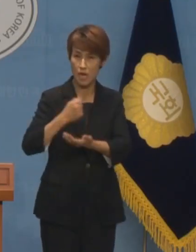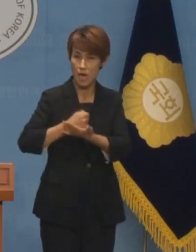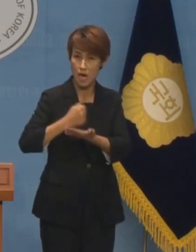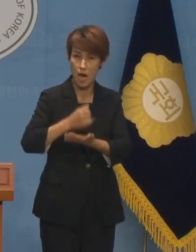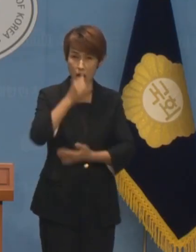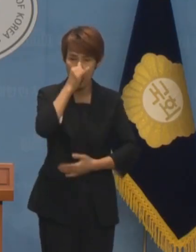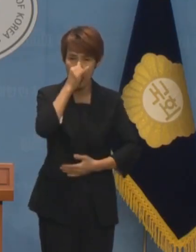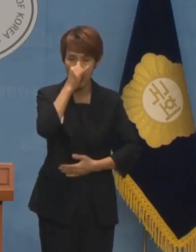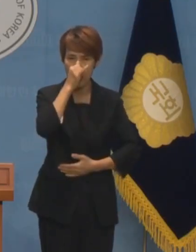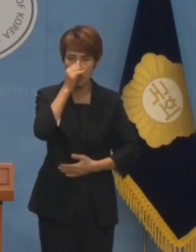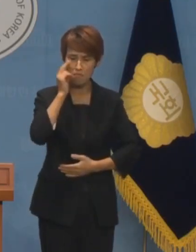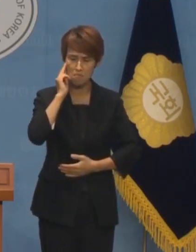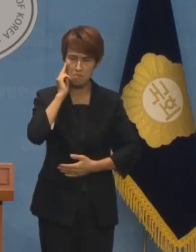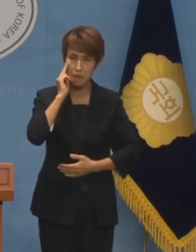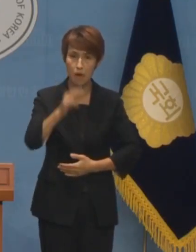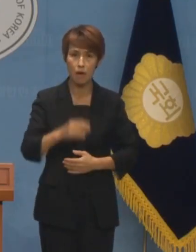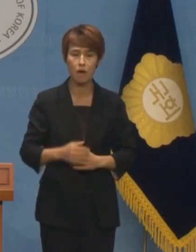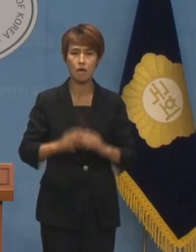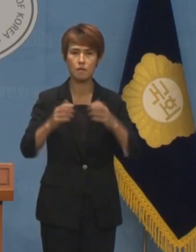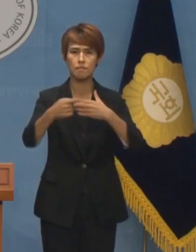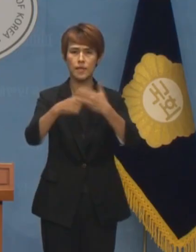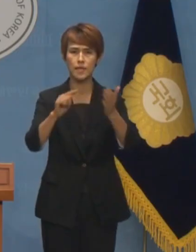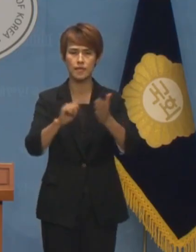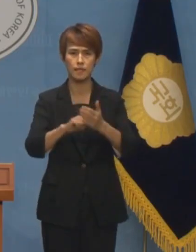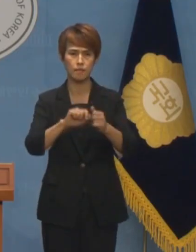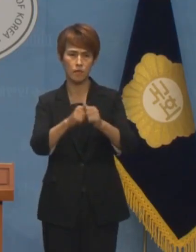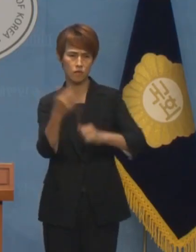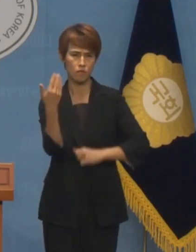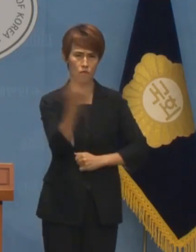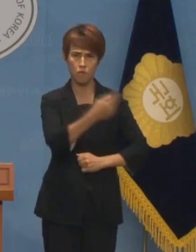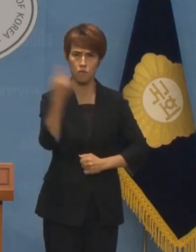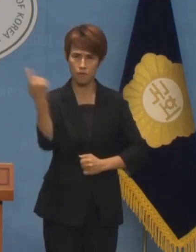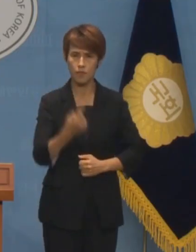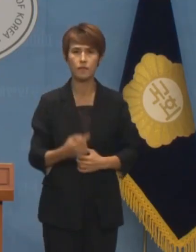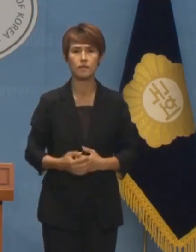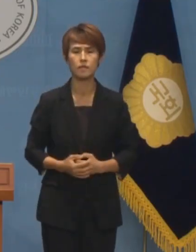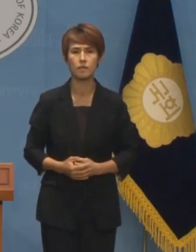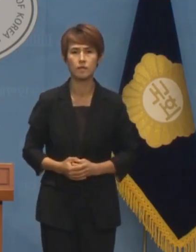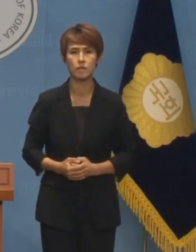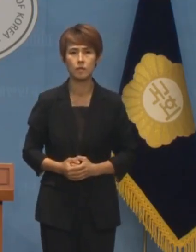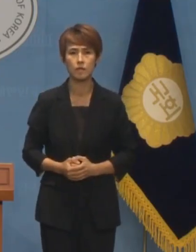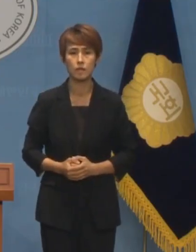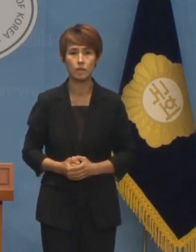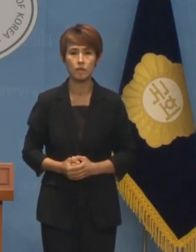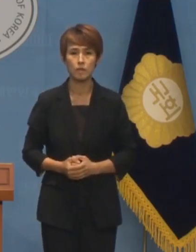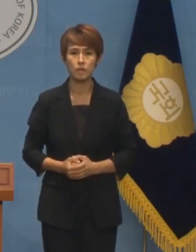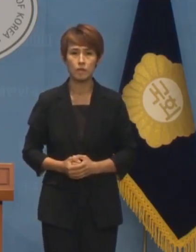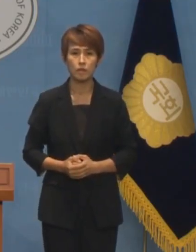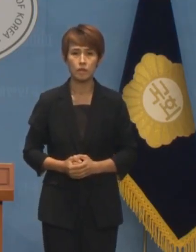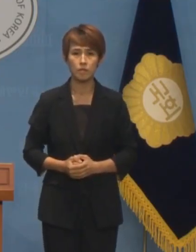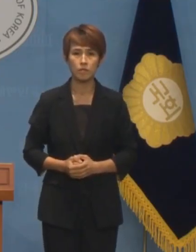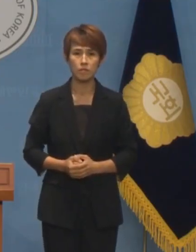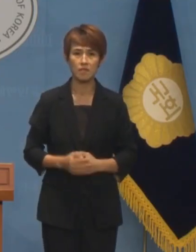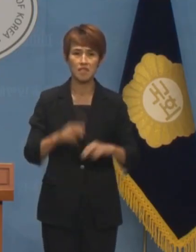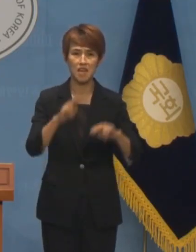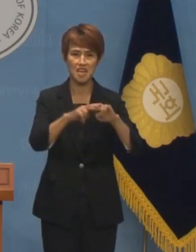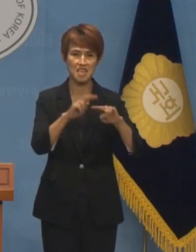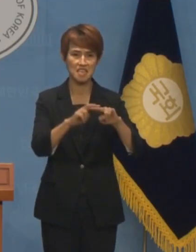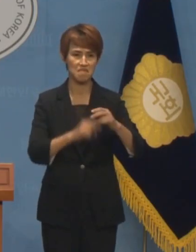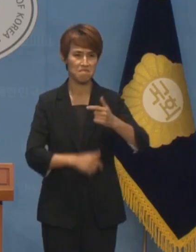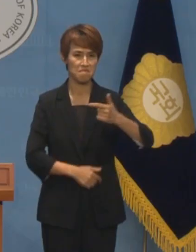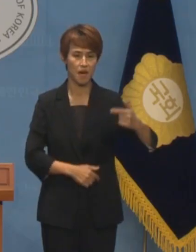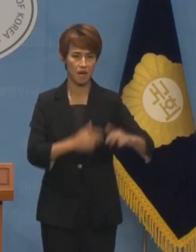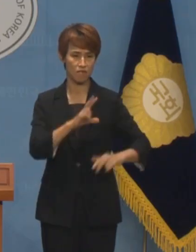공세 끝에는 민심의 엄중한 심판만이 기다리고 있을 뿐입니다. 절대 의석수를 무기로